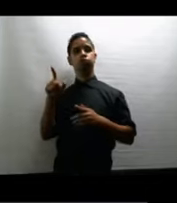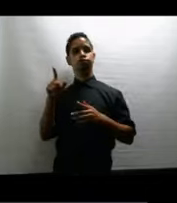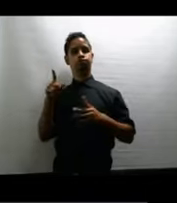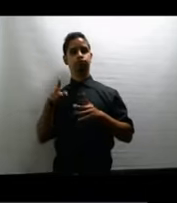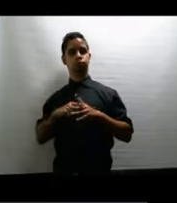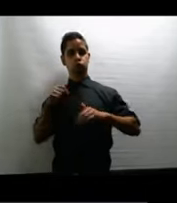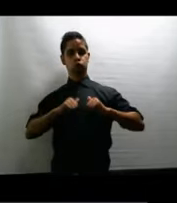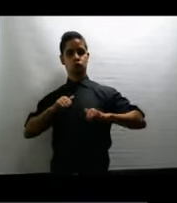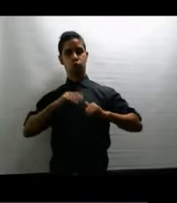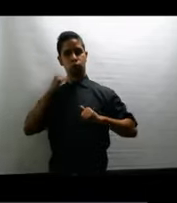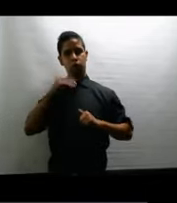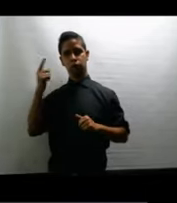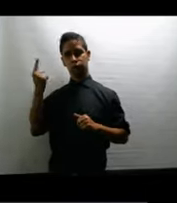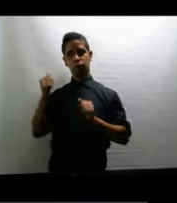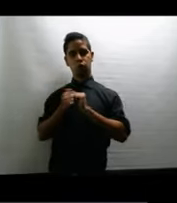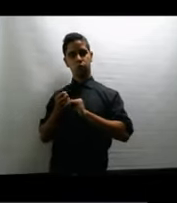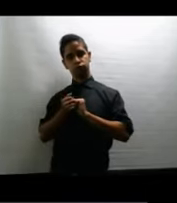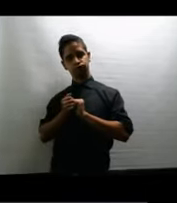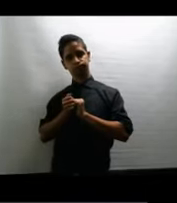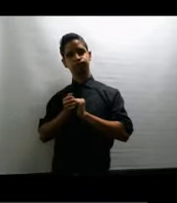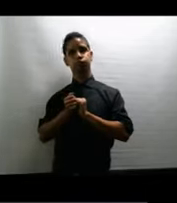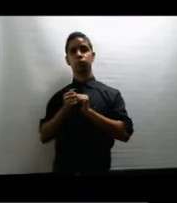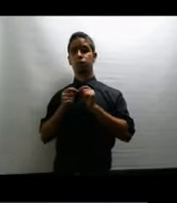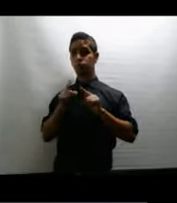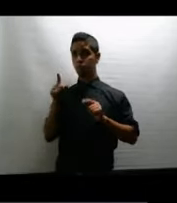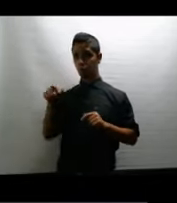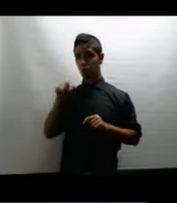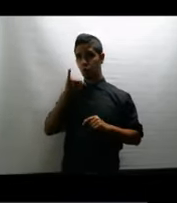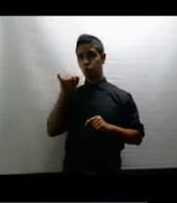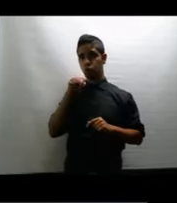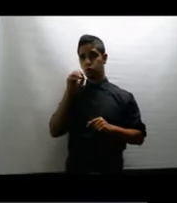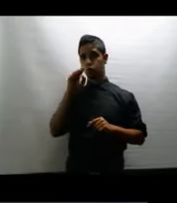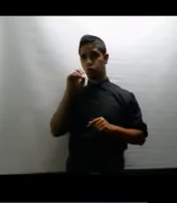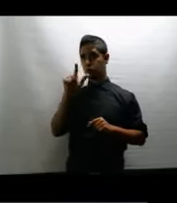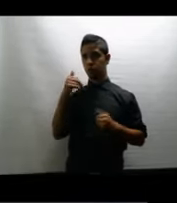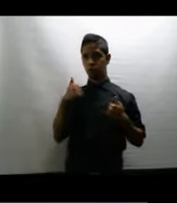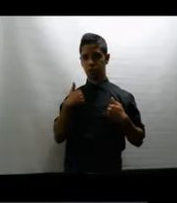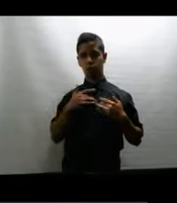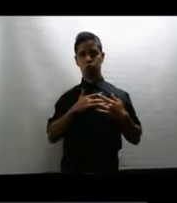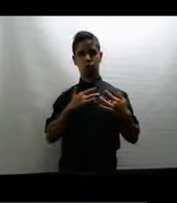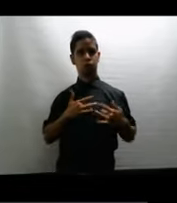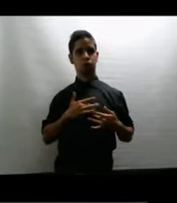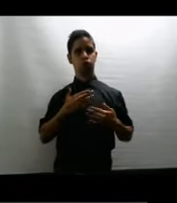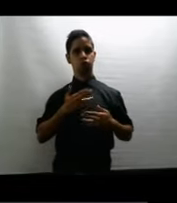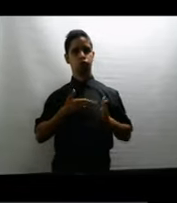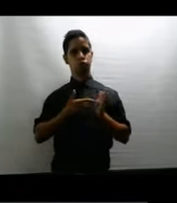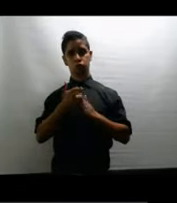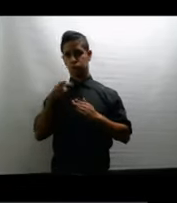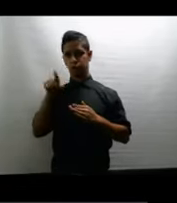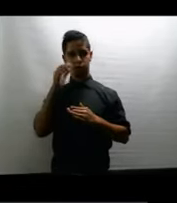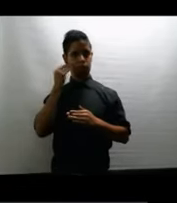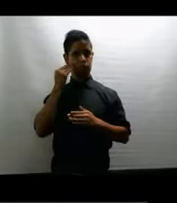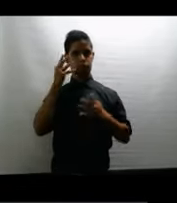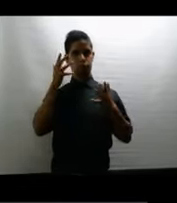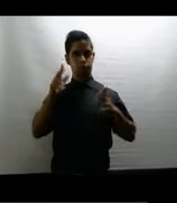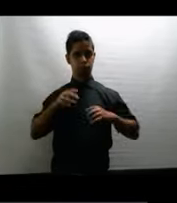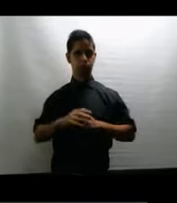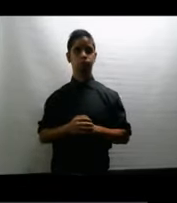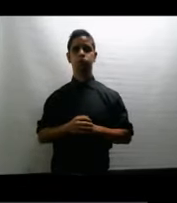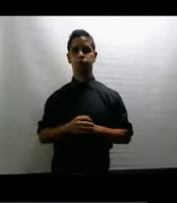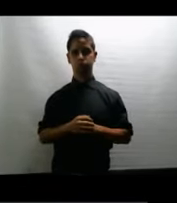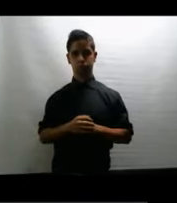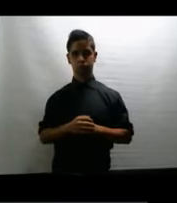es quien me acompaña siempre, pero Jomel tiene el corazón más lindo del planeta, y ustedes lo conocen. Sí. Y